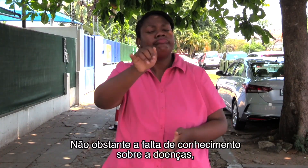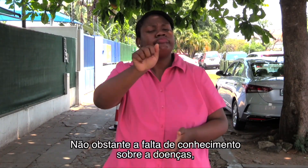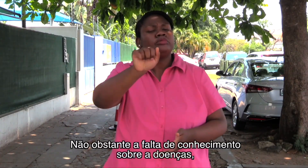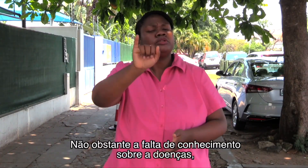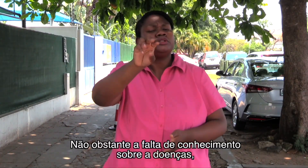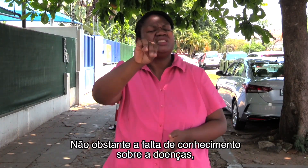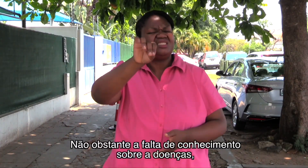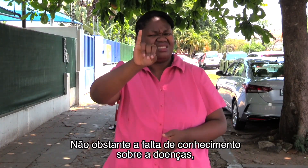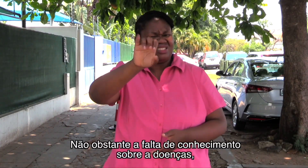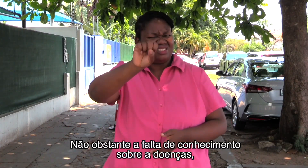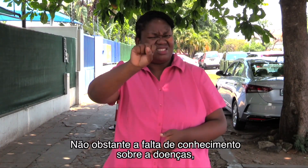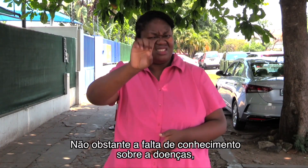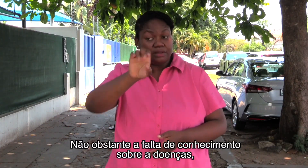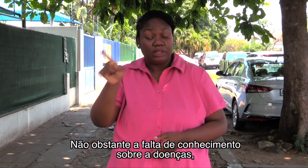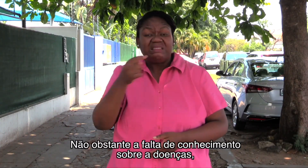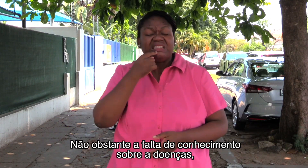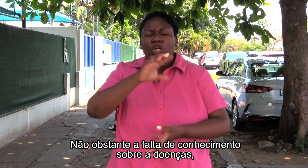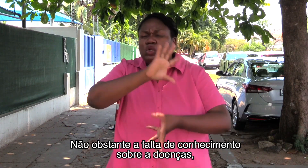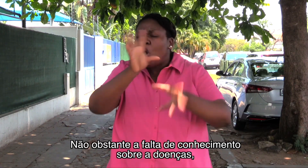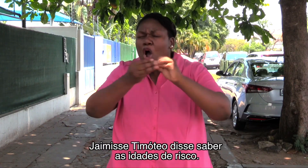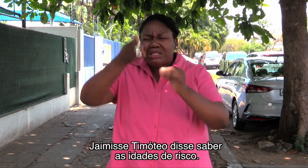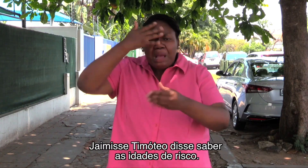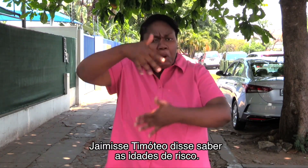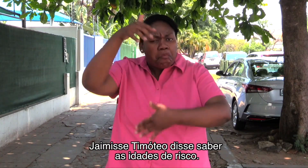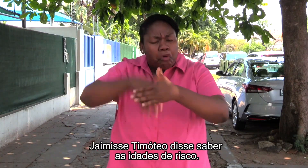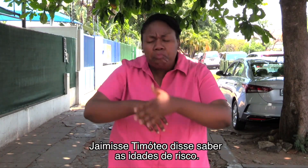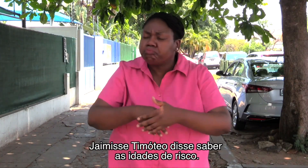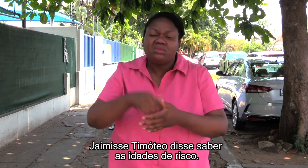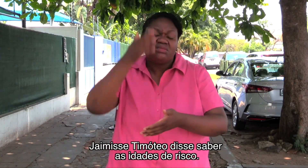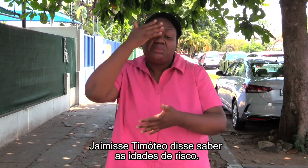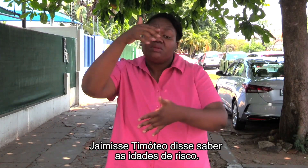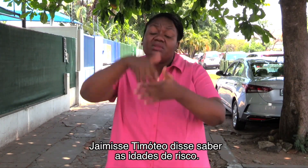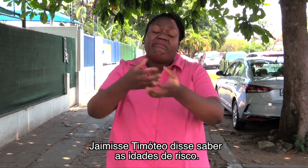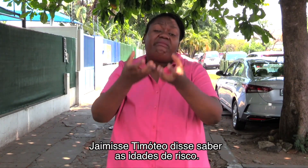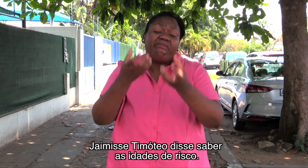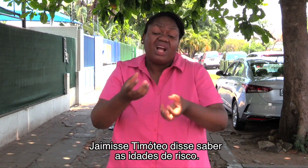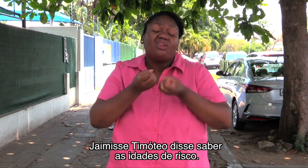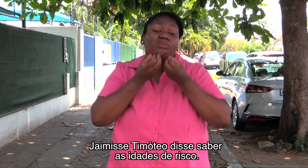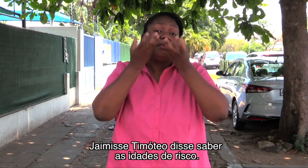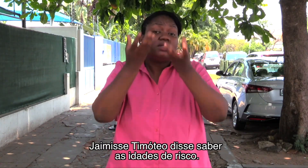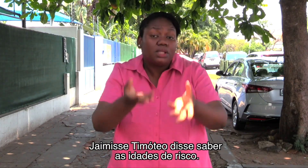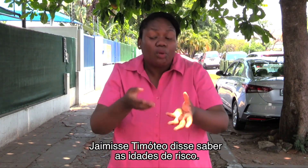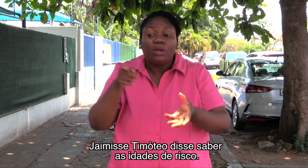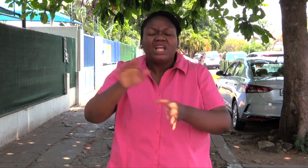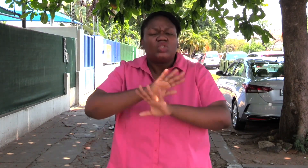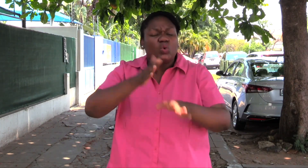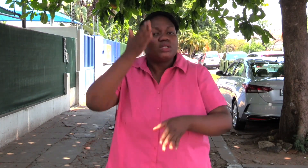Não obstante a falta de conhecimento sobre a doença, Jamice Timóteo disse saber quais são as idades de risco.